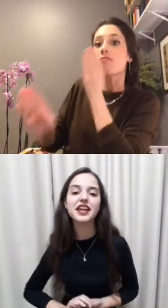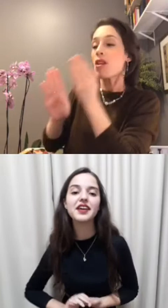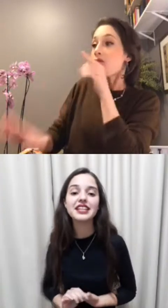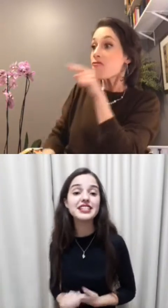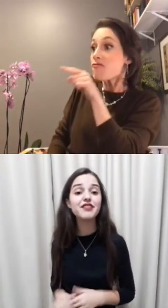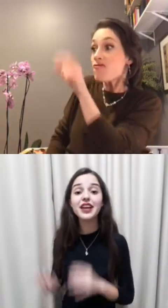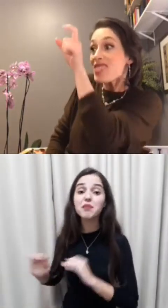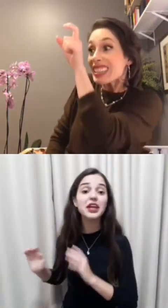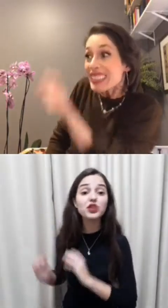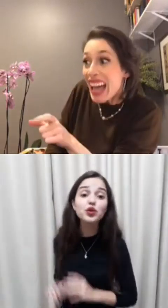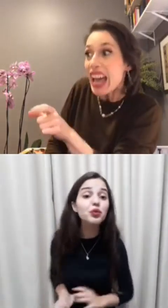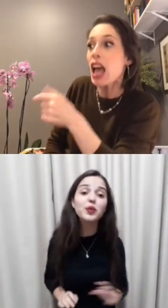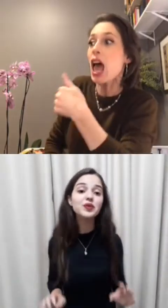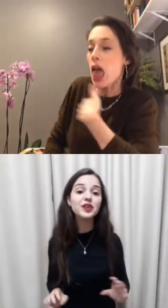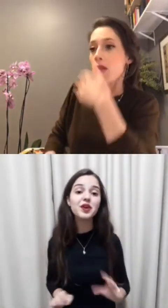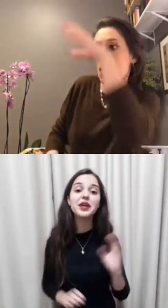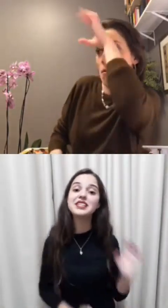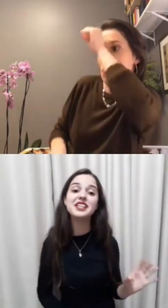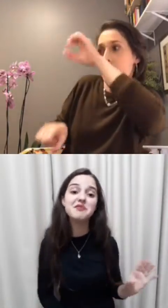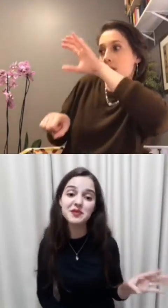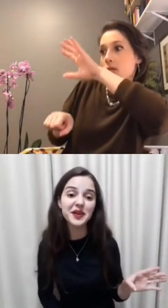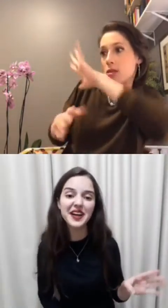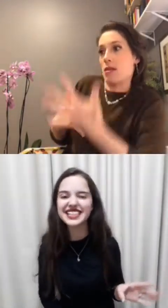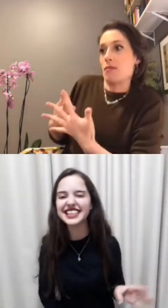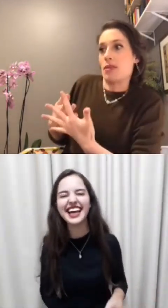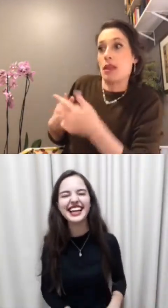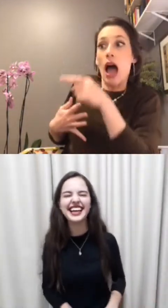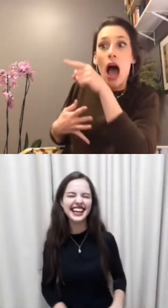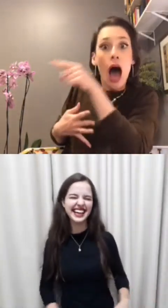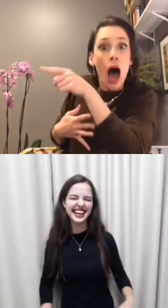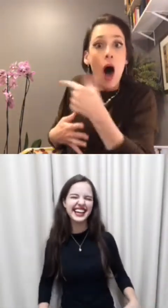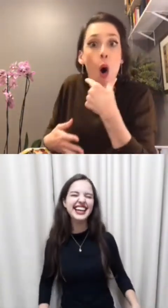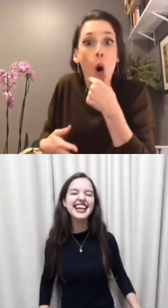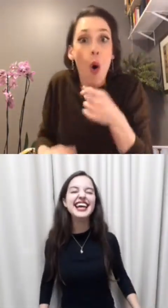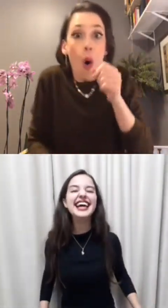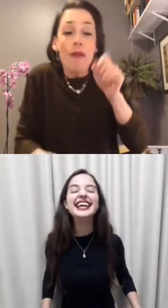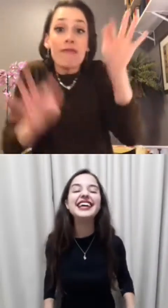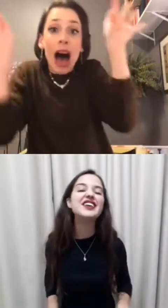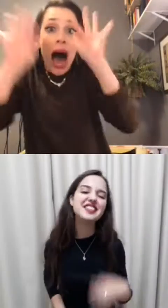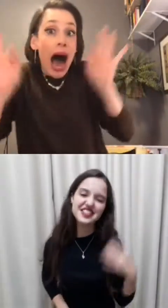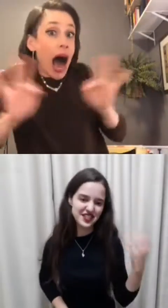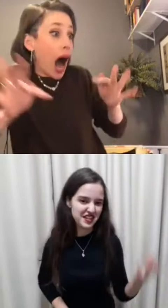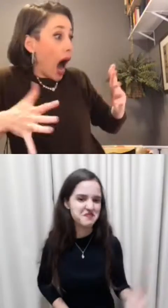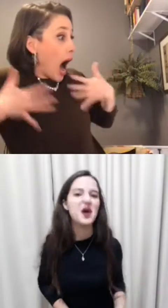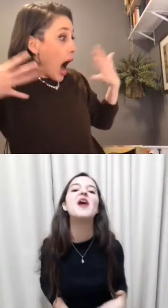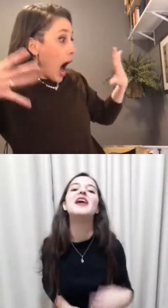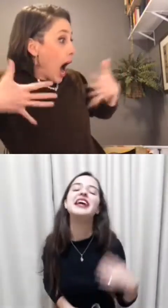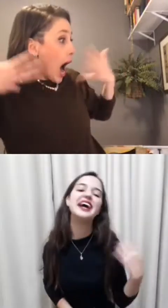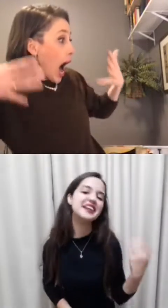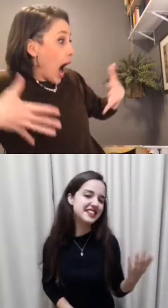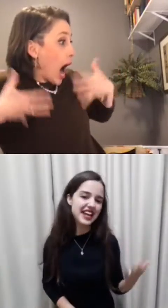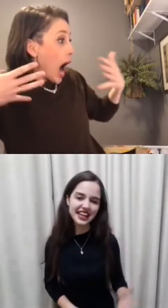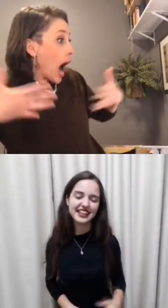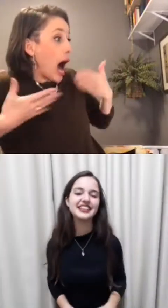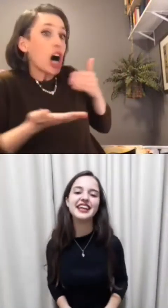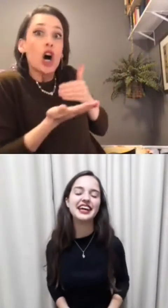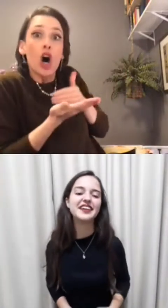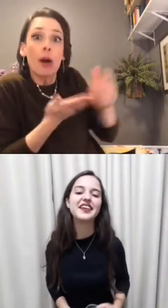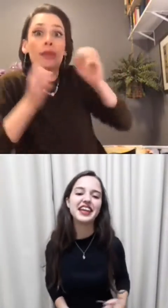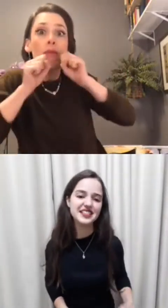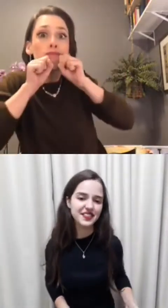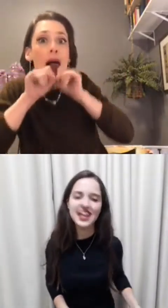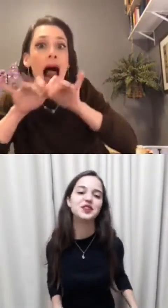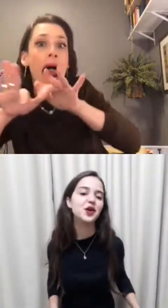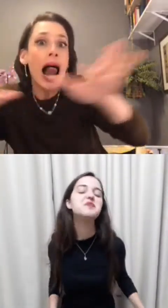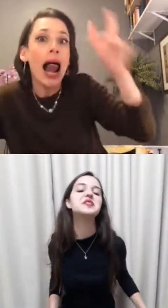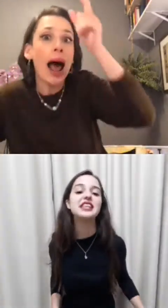que ele conhecia e falar para todo mundo que eu aprendi Libras por causa dele. E hoje eu sei onde ele mora, eu sei, né, eu